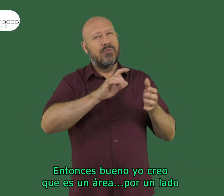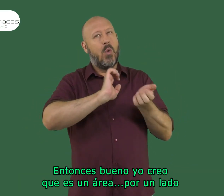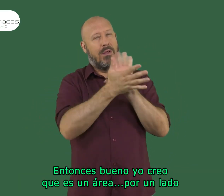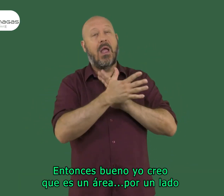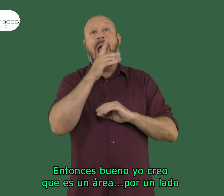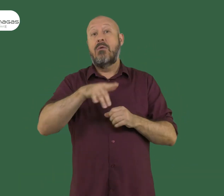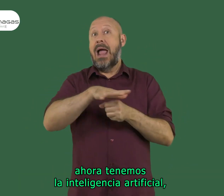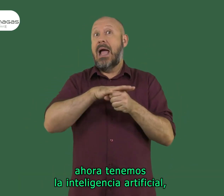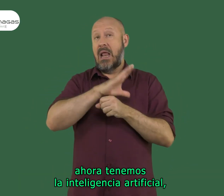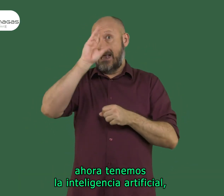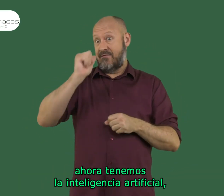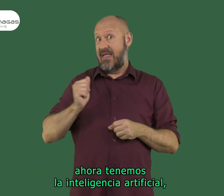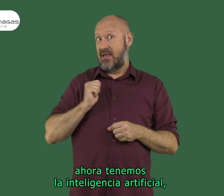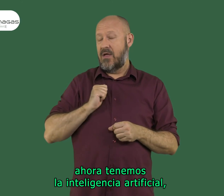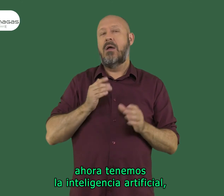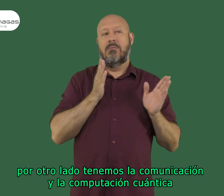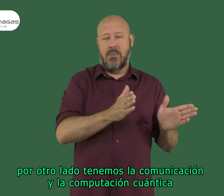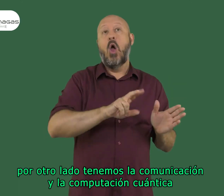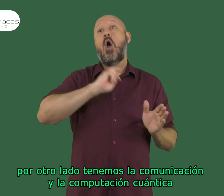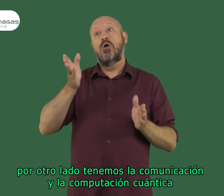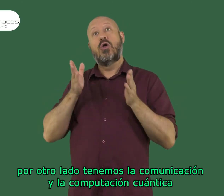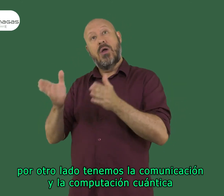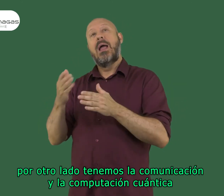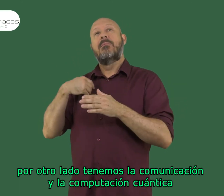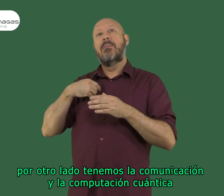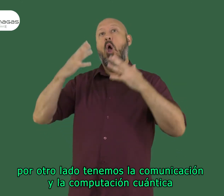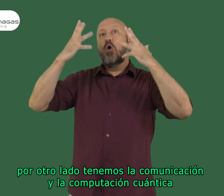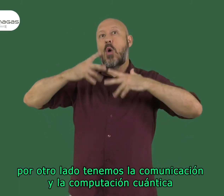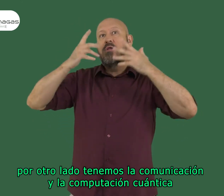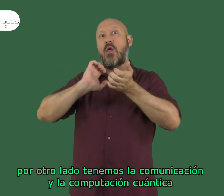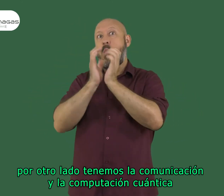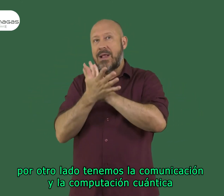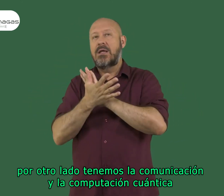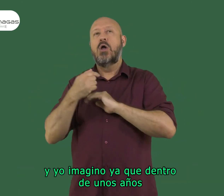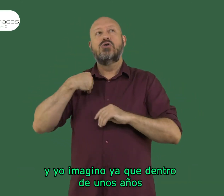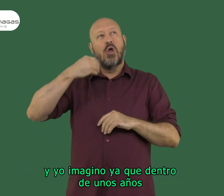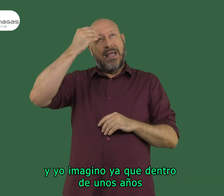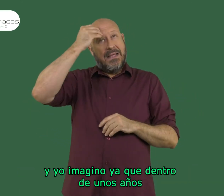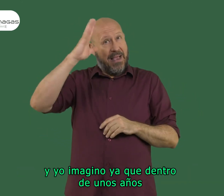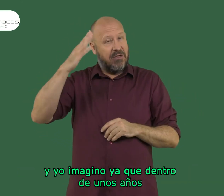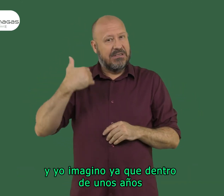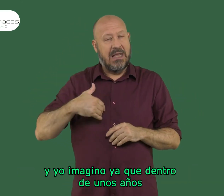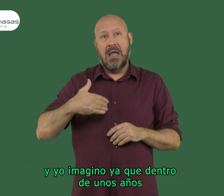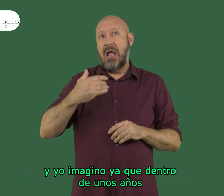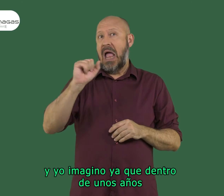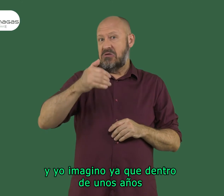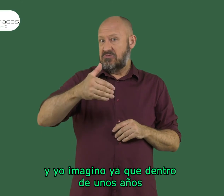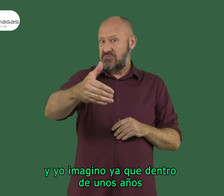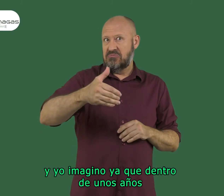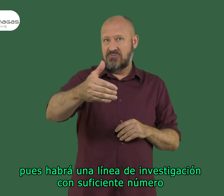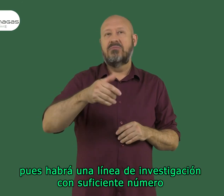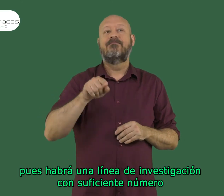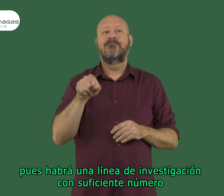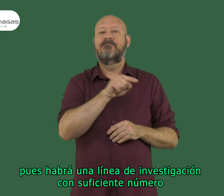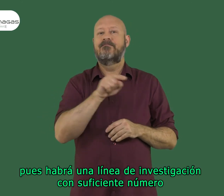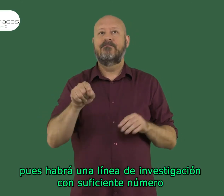área. Por un lado ahora tenemos la inteligencia artificial, por otro lado tenemos la comunicación y la computación cuántica y yo imagino ya que dentro de unos años pues habrá